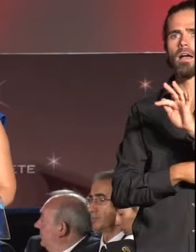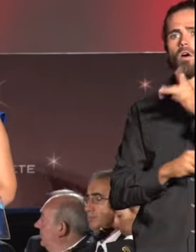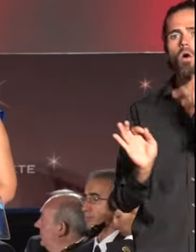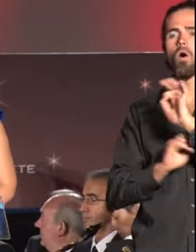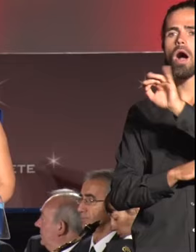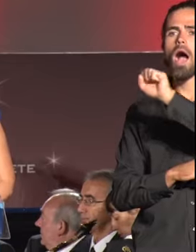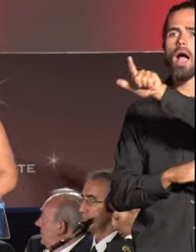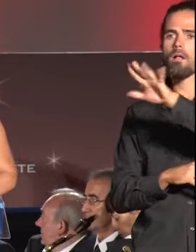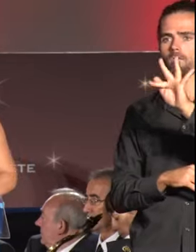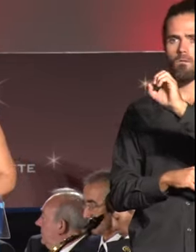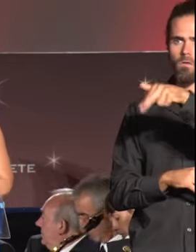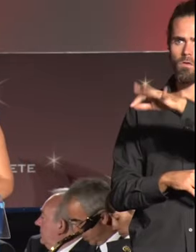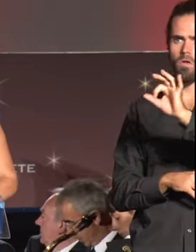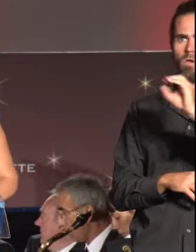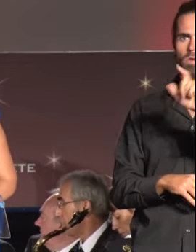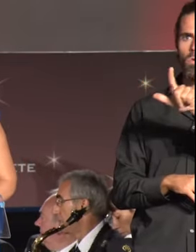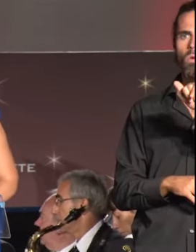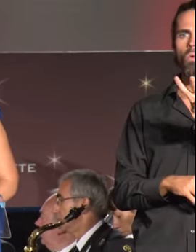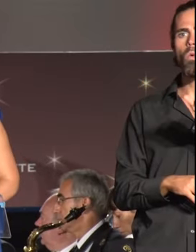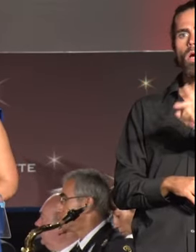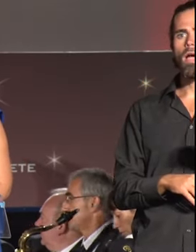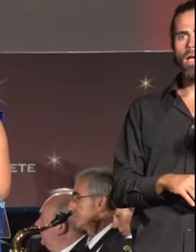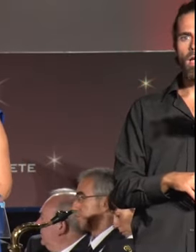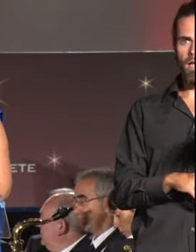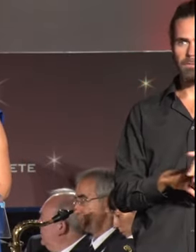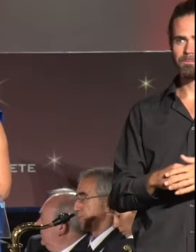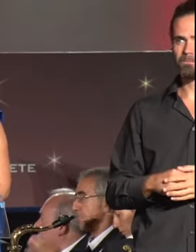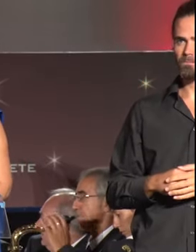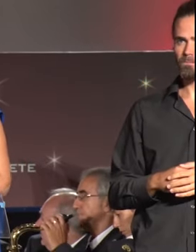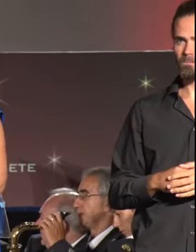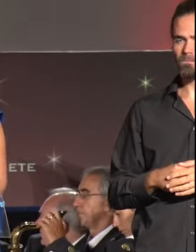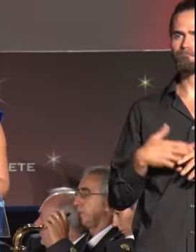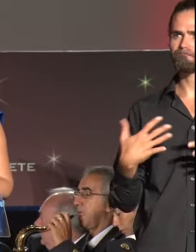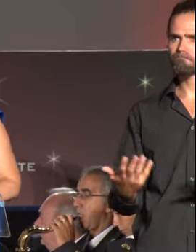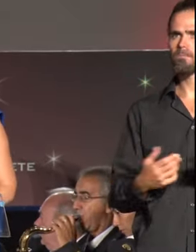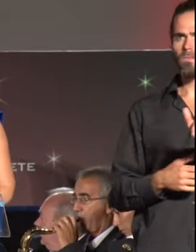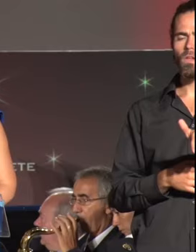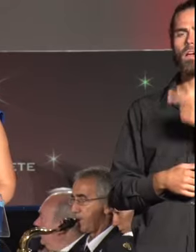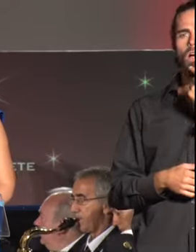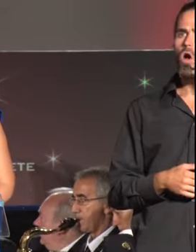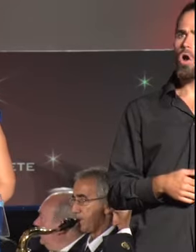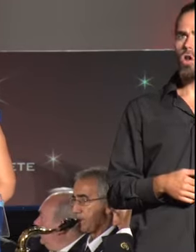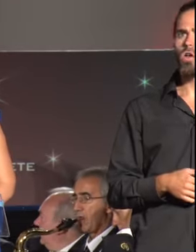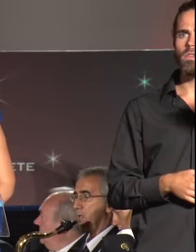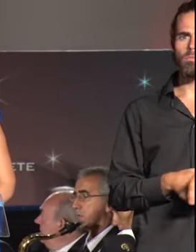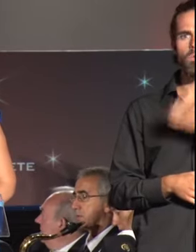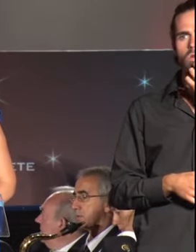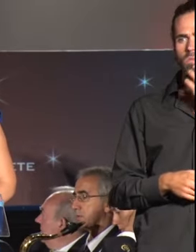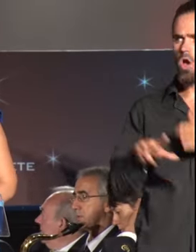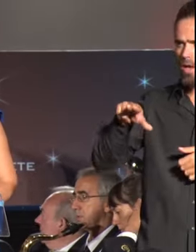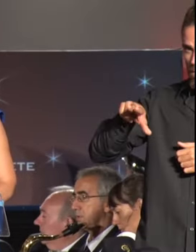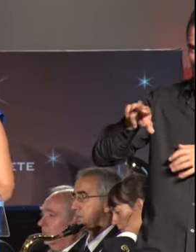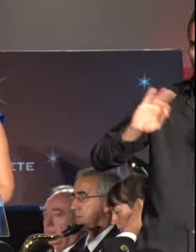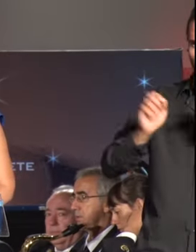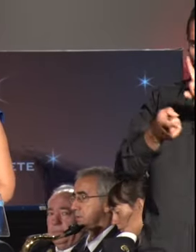Luján. Ellos aguantaban, pues muy bien. Han tenido este honor también hermanos,